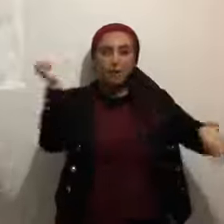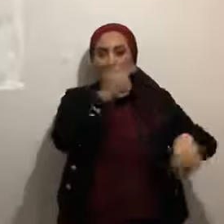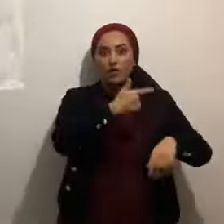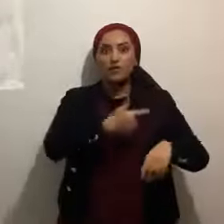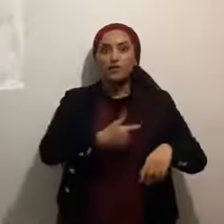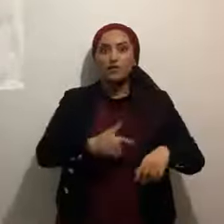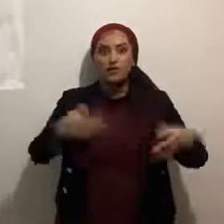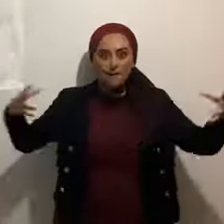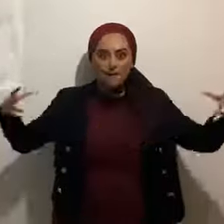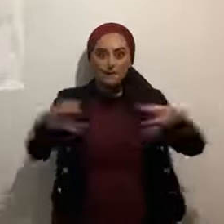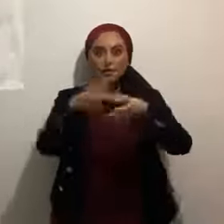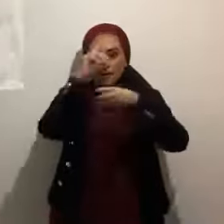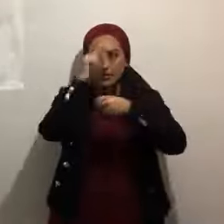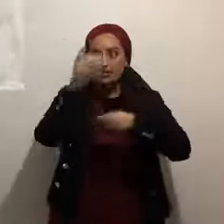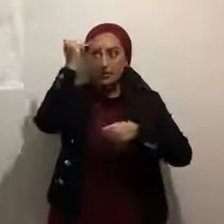un cuerpo en Yahshua Mashiach,